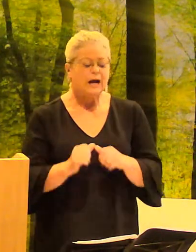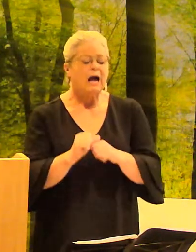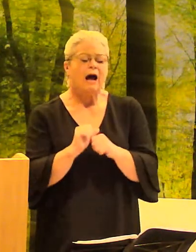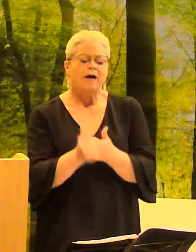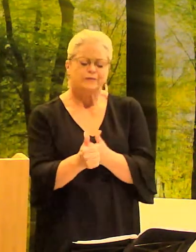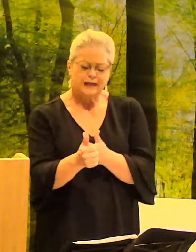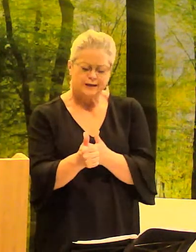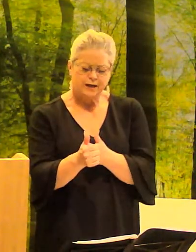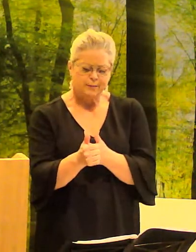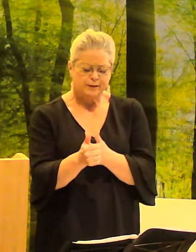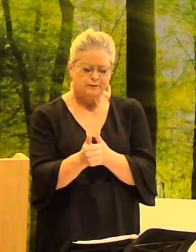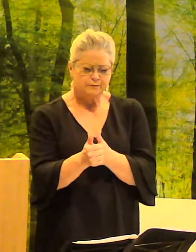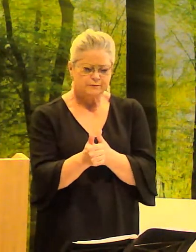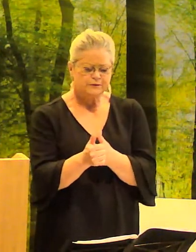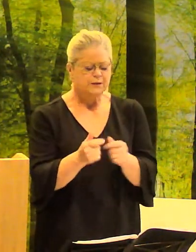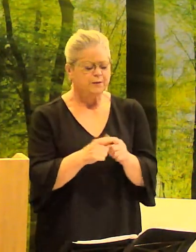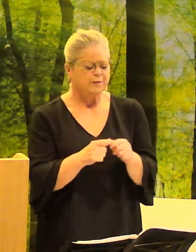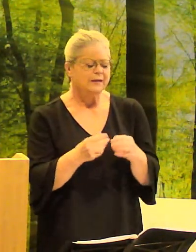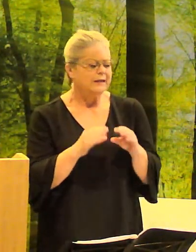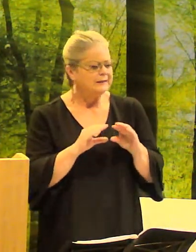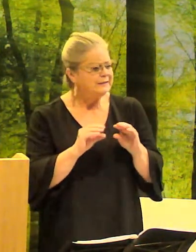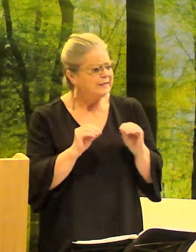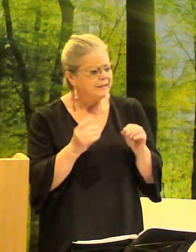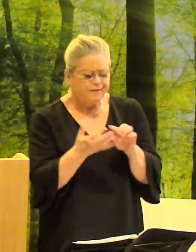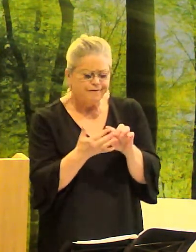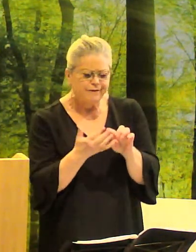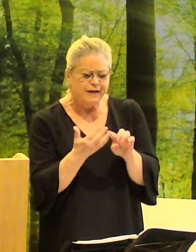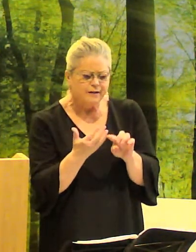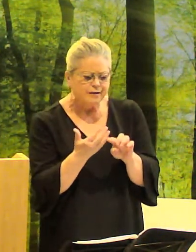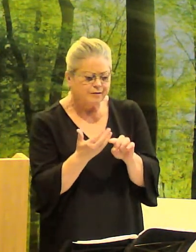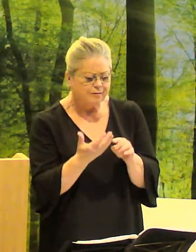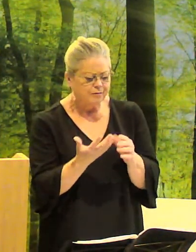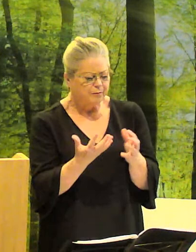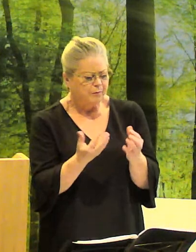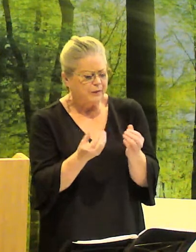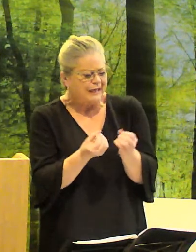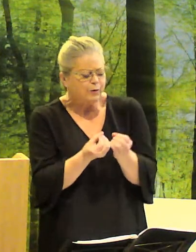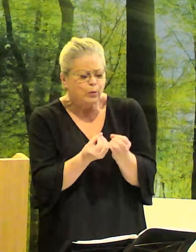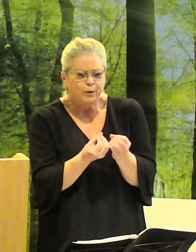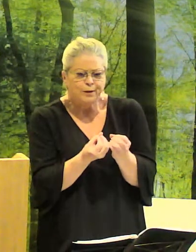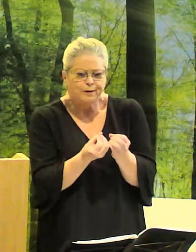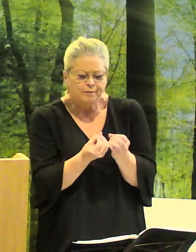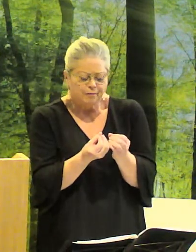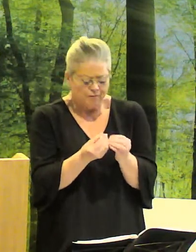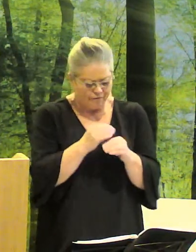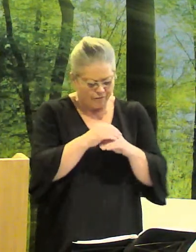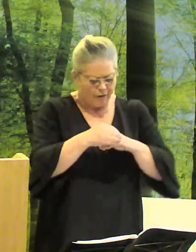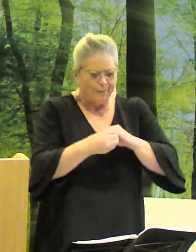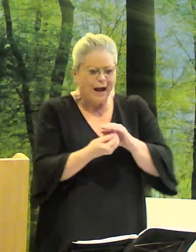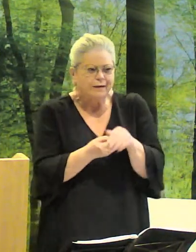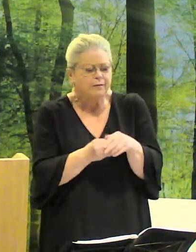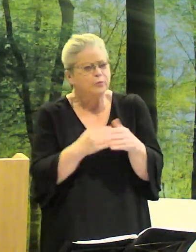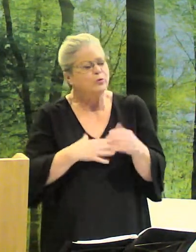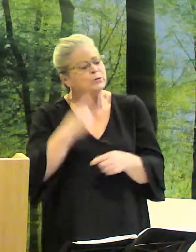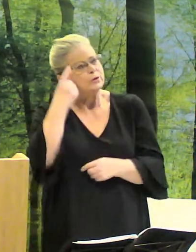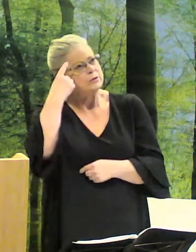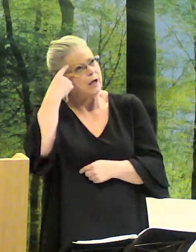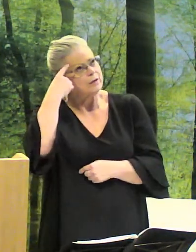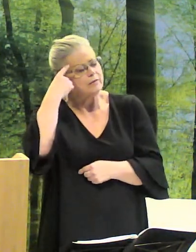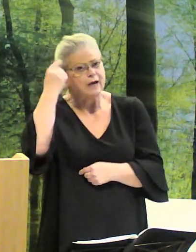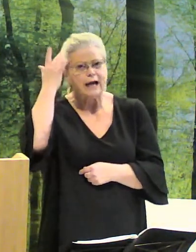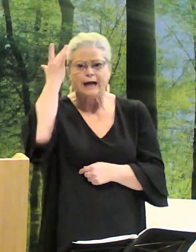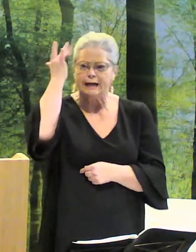Afscheid nemen is met zachte vingers wat voorbij is dicht doen en verpakken in de goede gedachten der